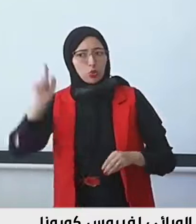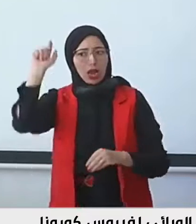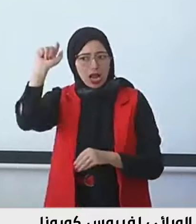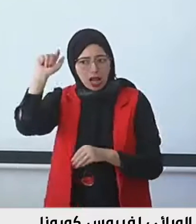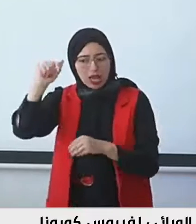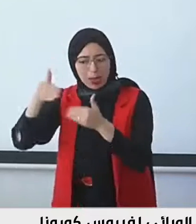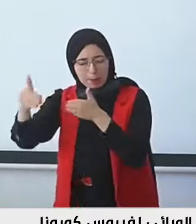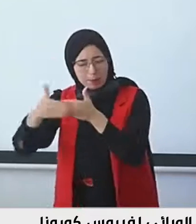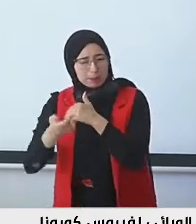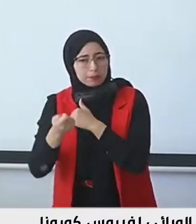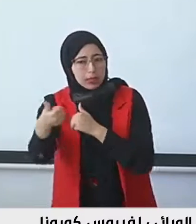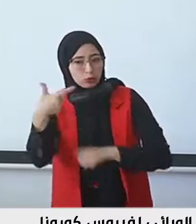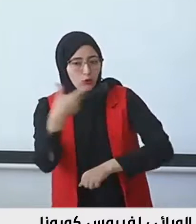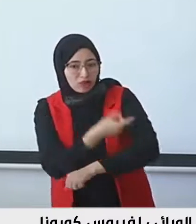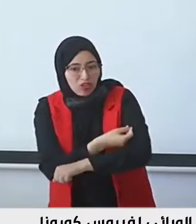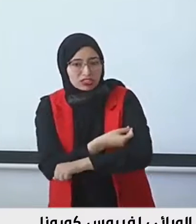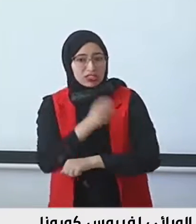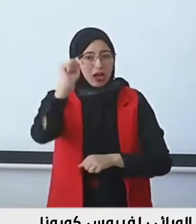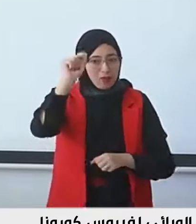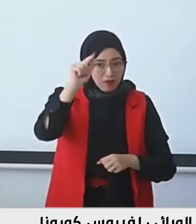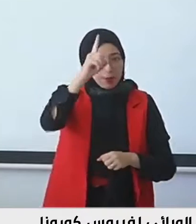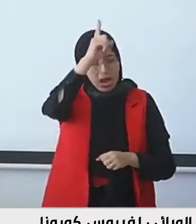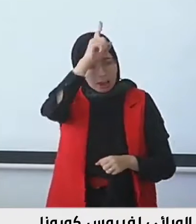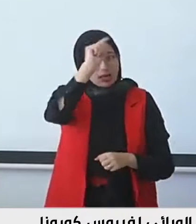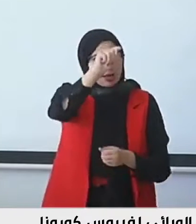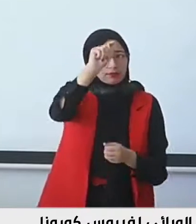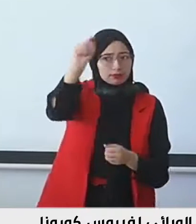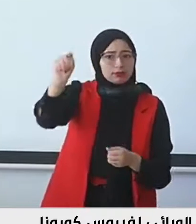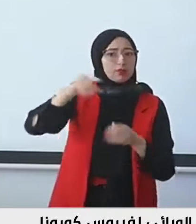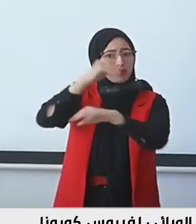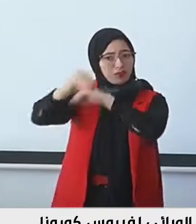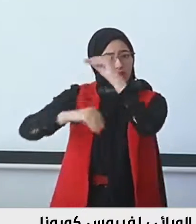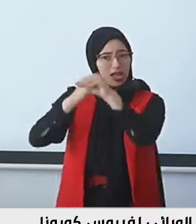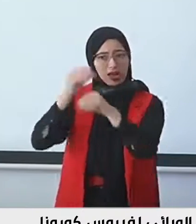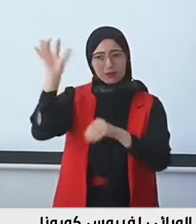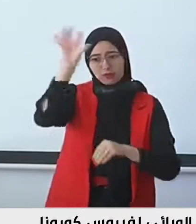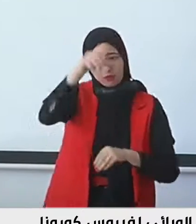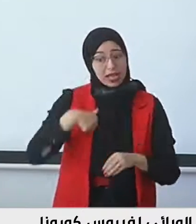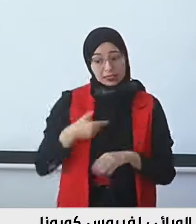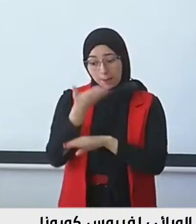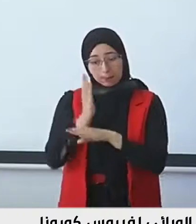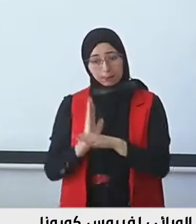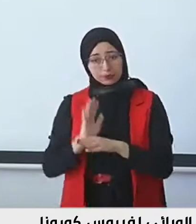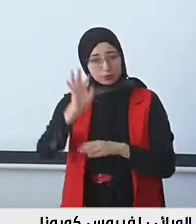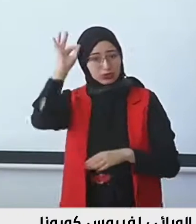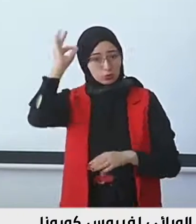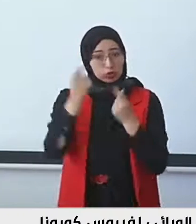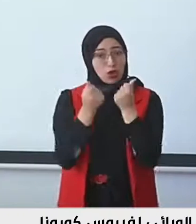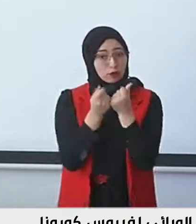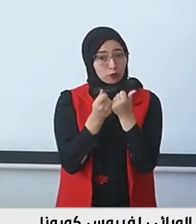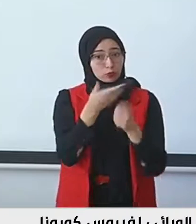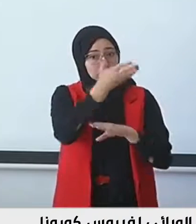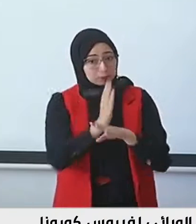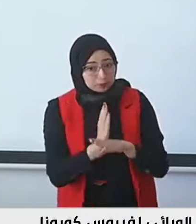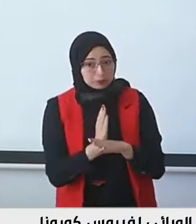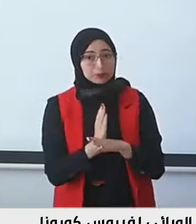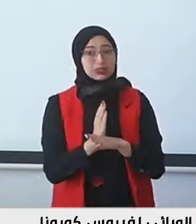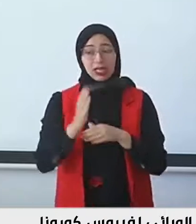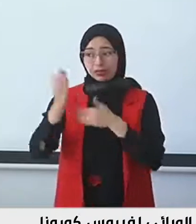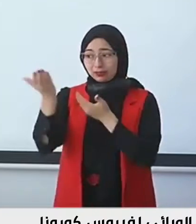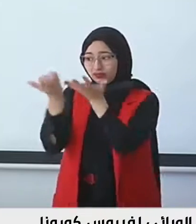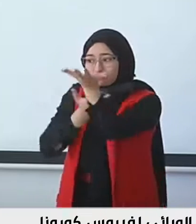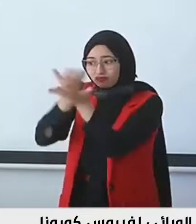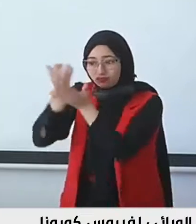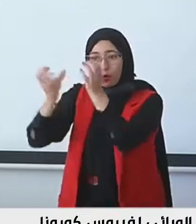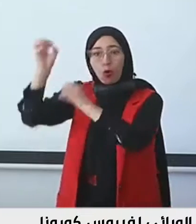التجارب، عديد المراحل الثالثة متاع تجارب التلقيح، واحنا متجهزين ماليا تنسيق